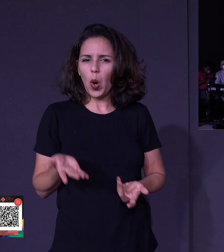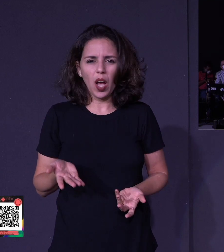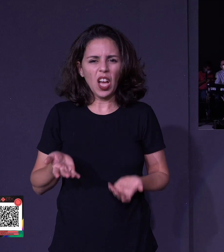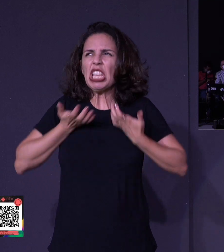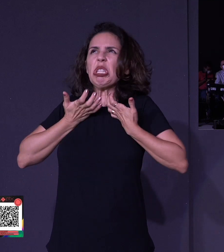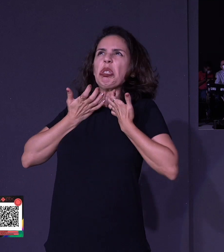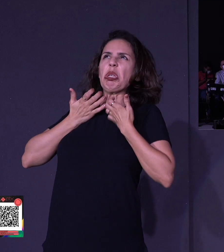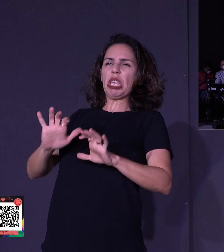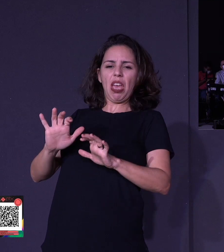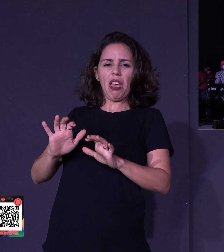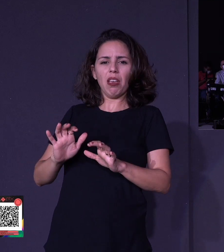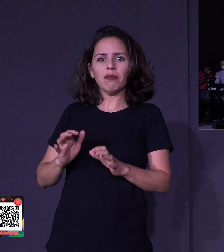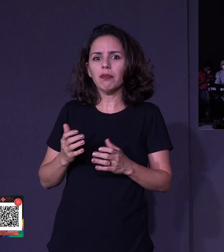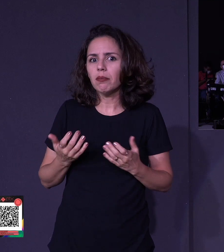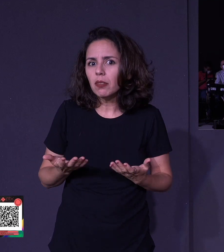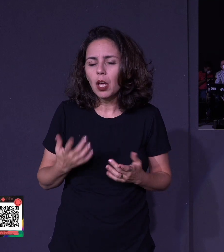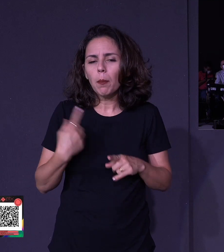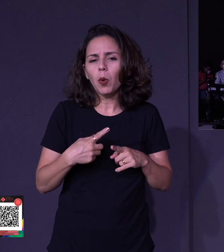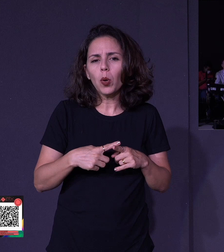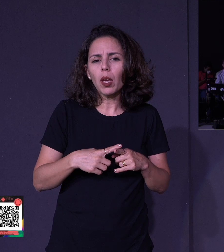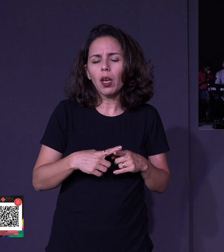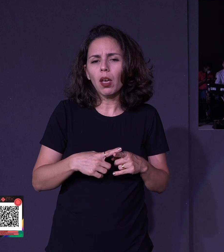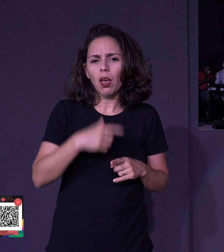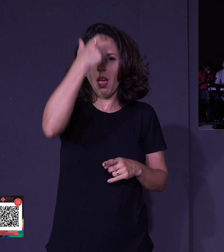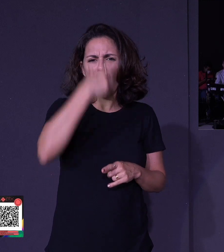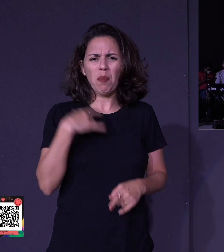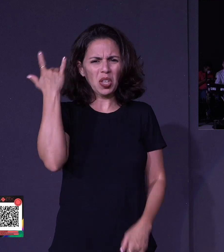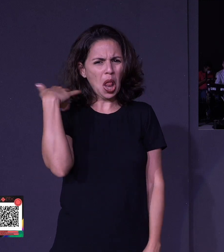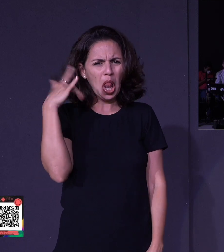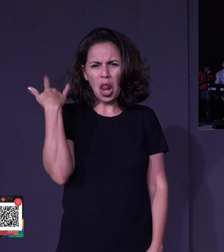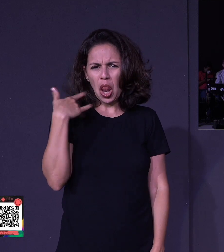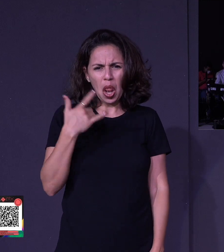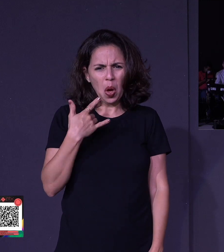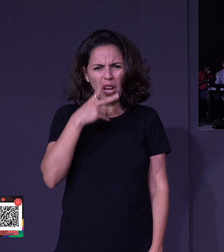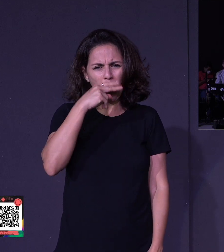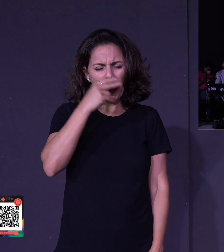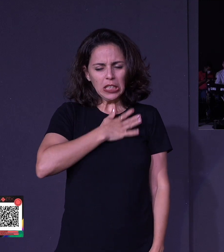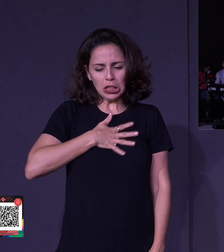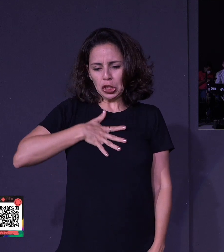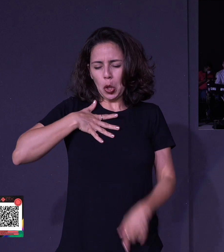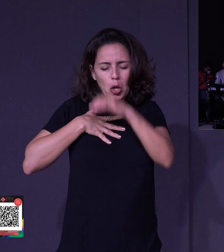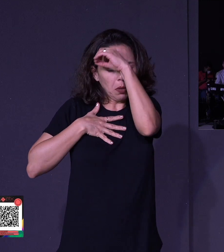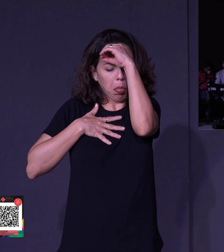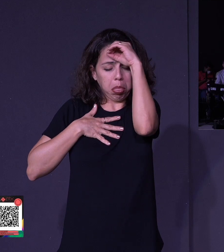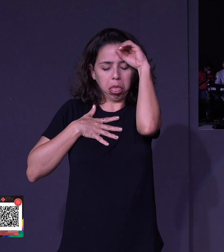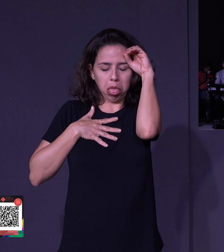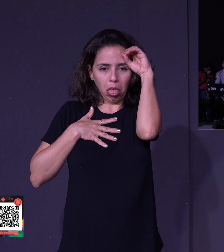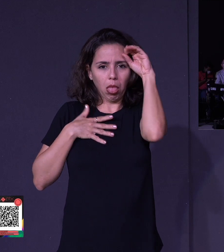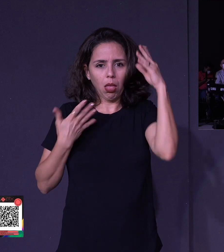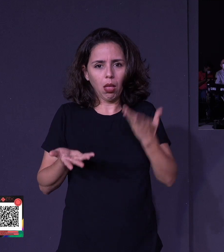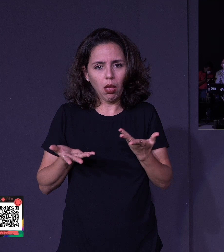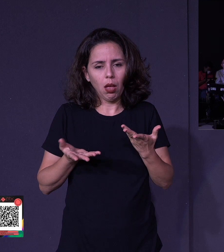palavra é que os loucos gostam da insensatez, mas não levam em conta que essa